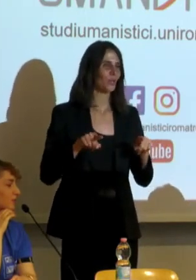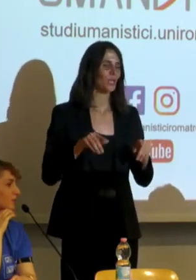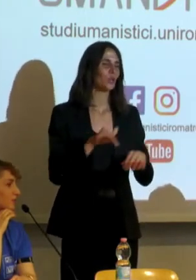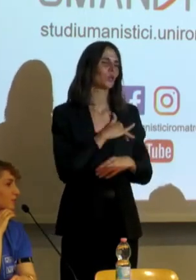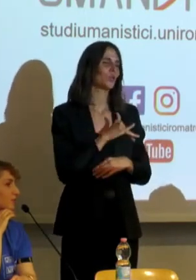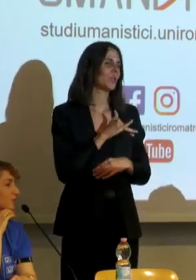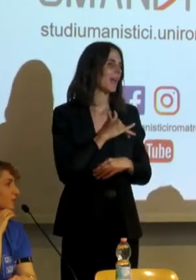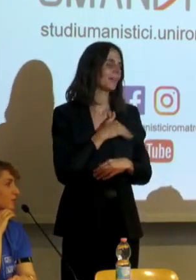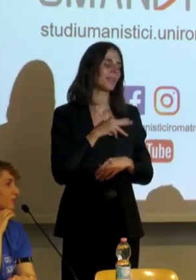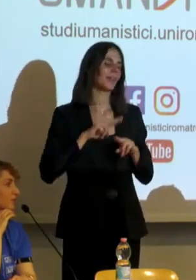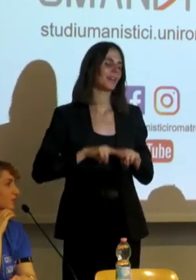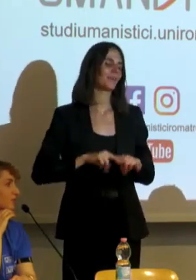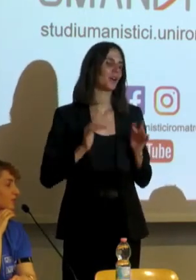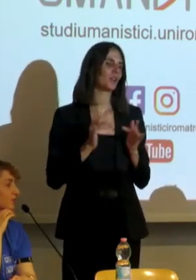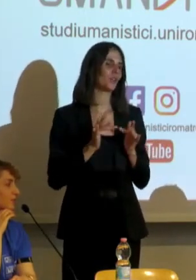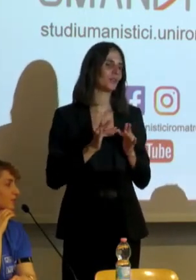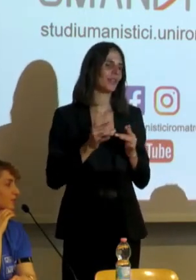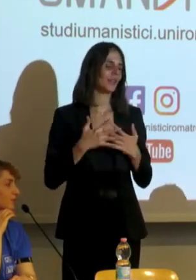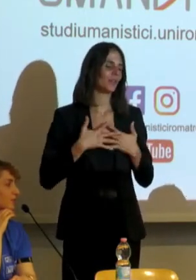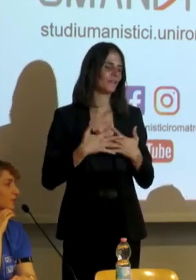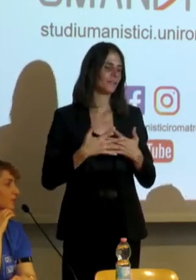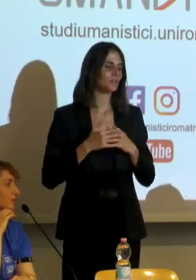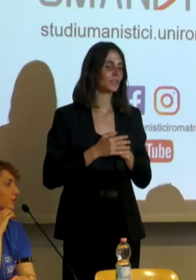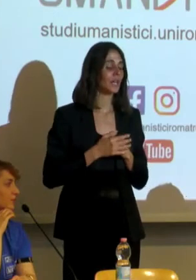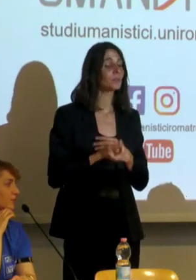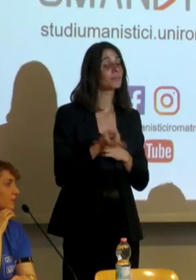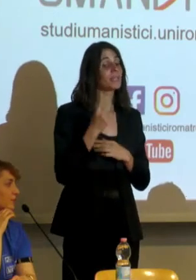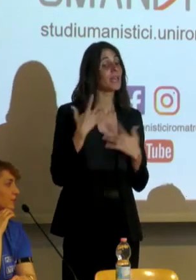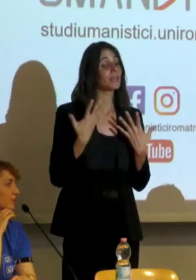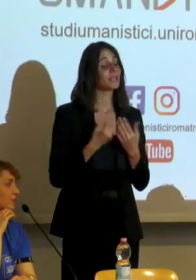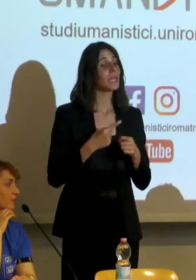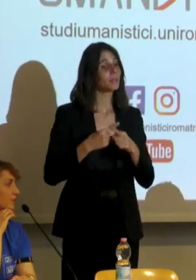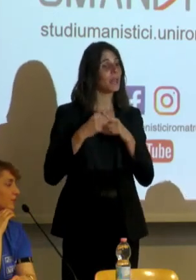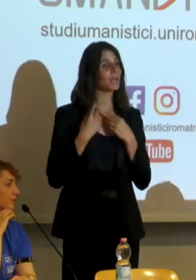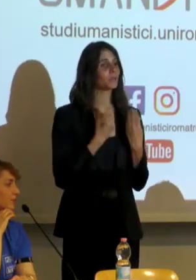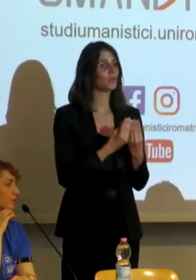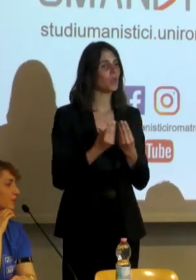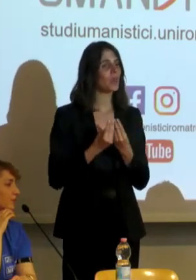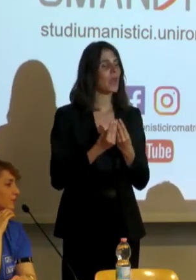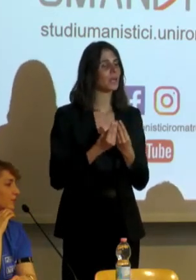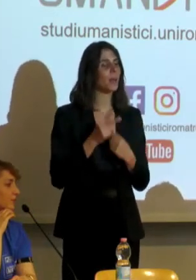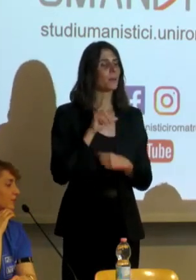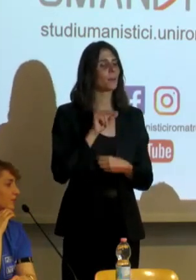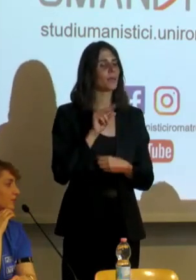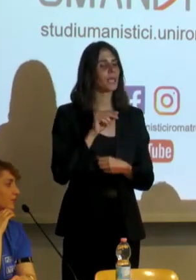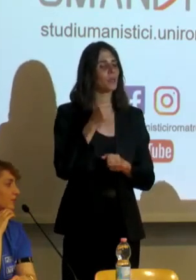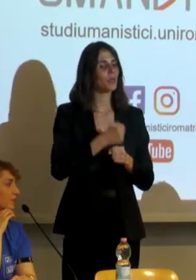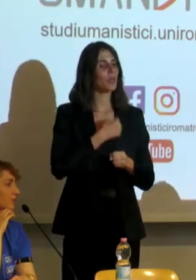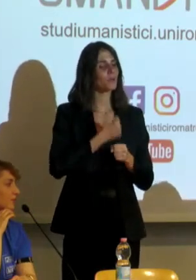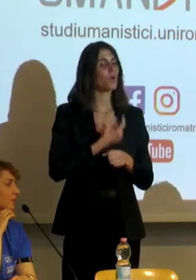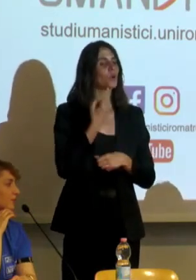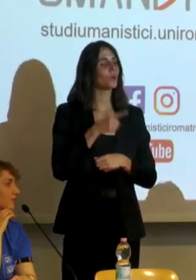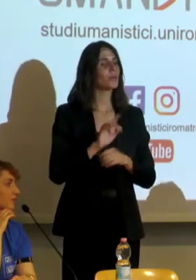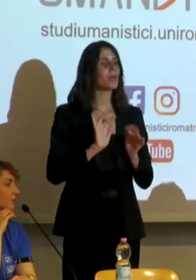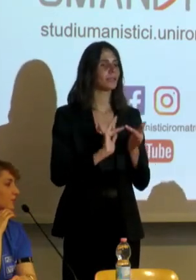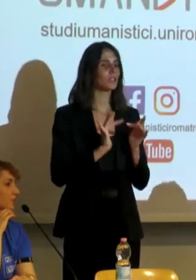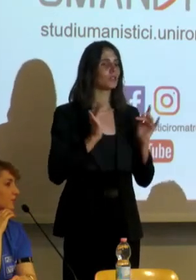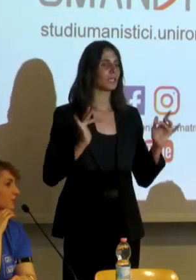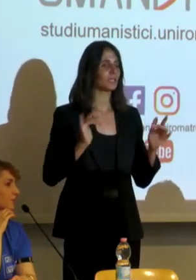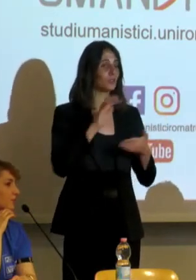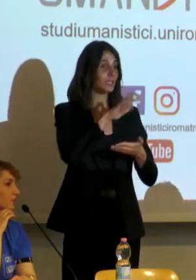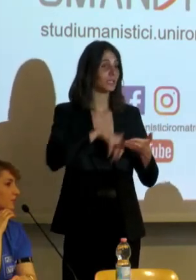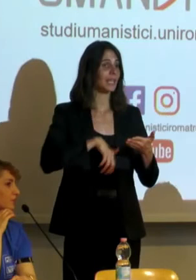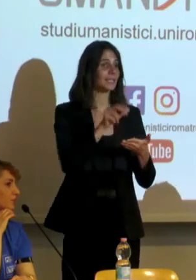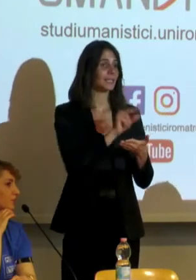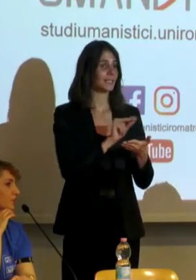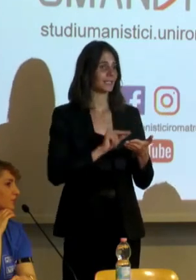loro. L'altro ieri con un vostro collega si parlava di un lavoro per la digitalizzazione dei testi scritti